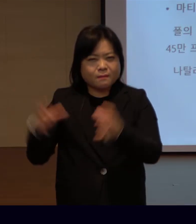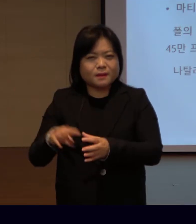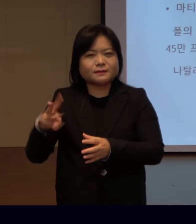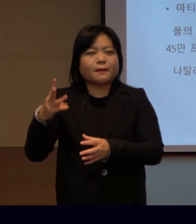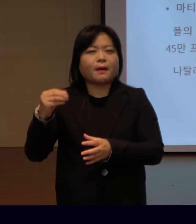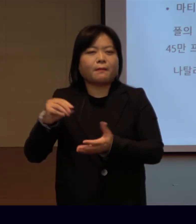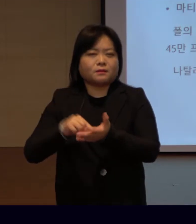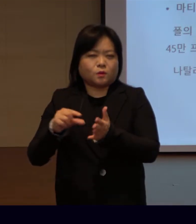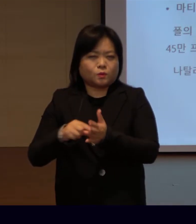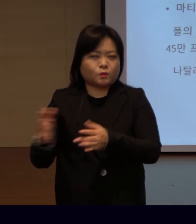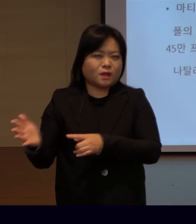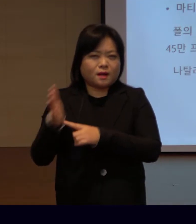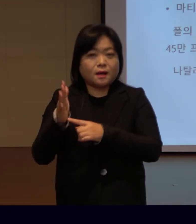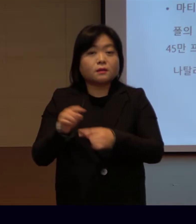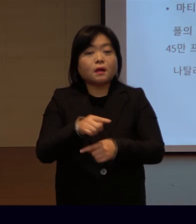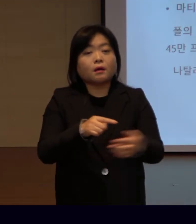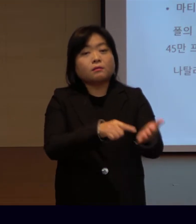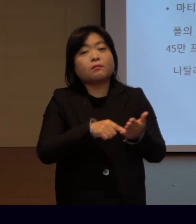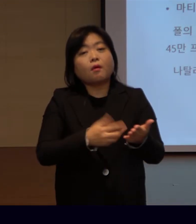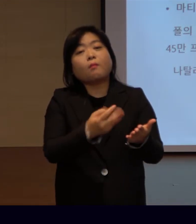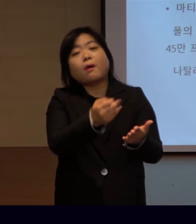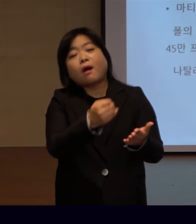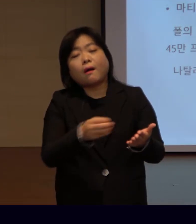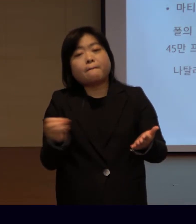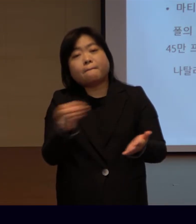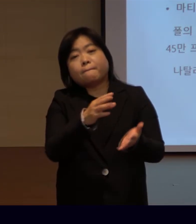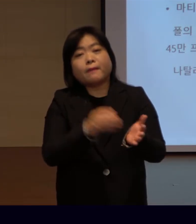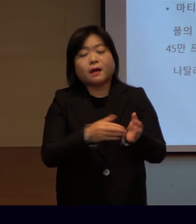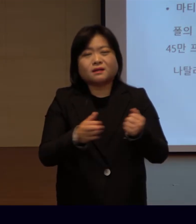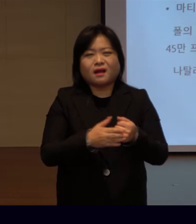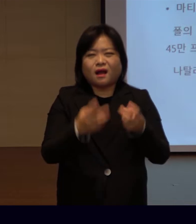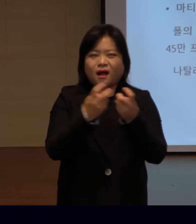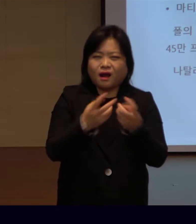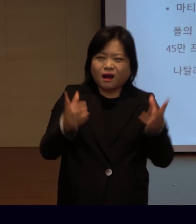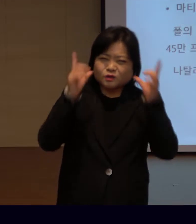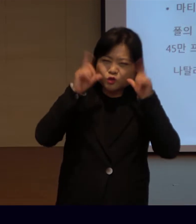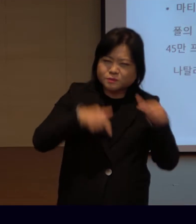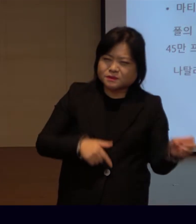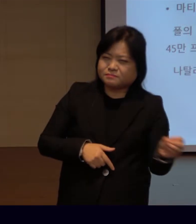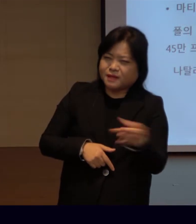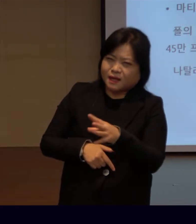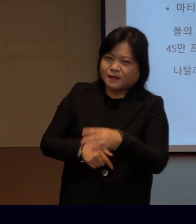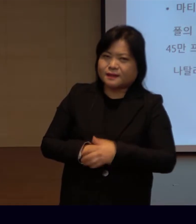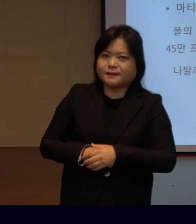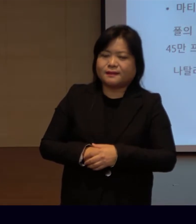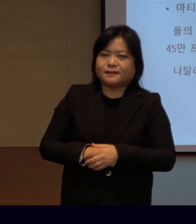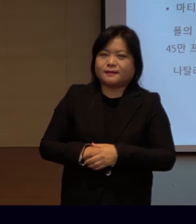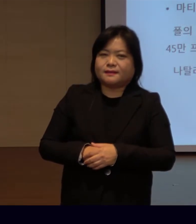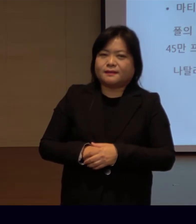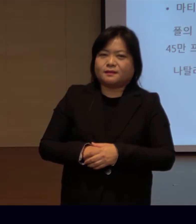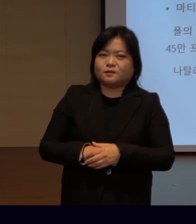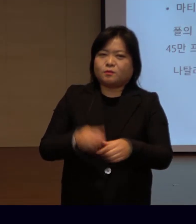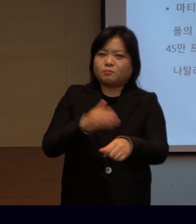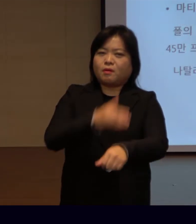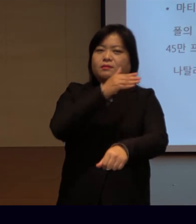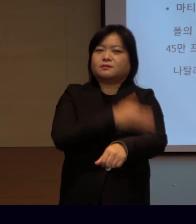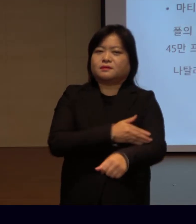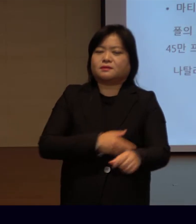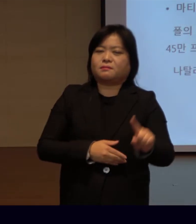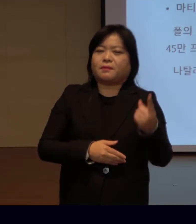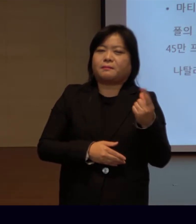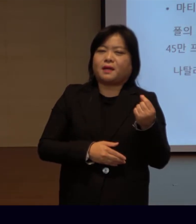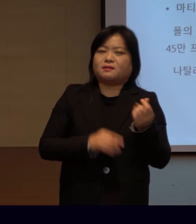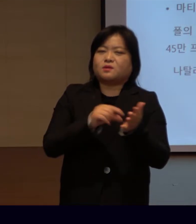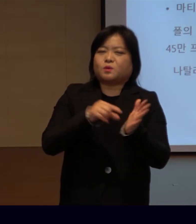300만 프랑 정도다. 당신은 뭐냐? 그랬더니 이제 할 수 없이 얘기를 할 수밖에 없는 거죠. 그러면서 약간 뻥쳐가지고 100만